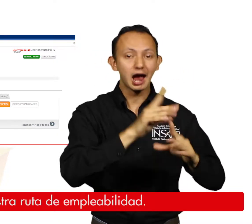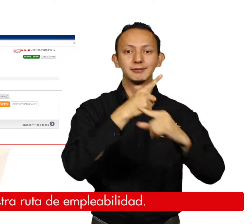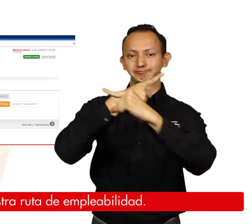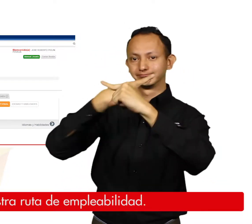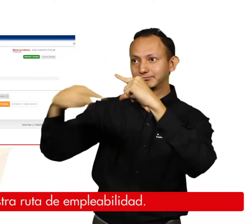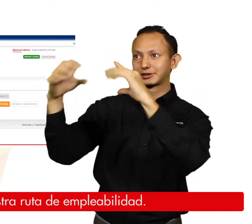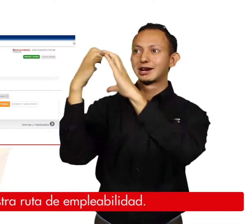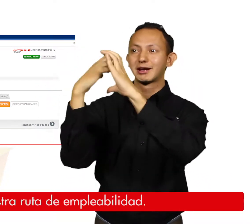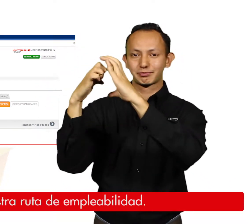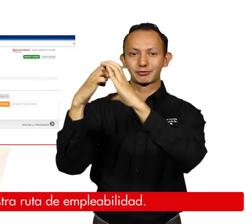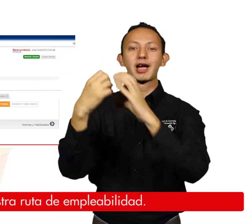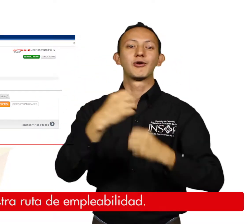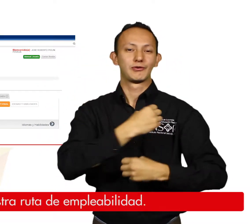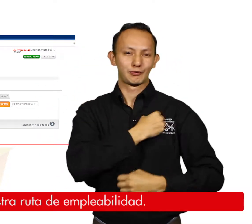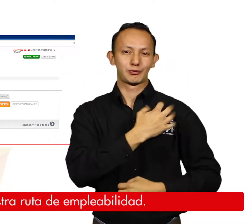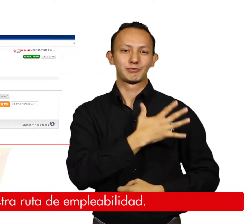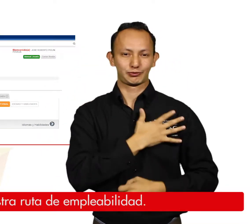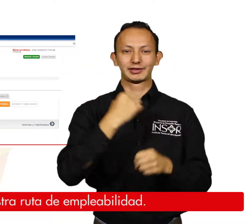de empleabilidad.